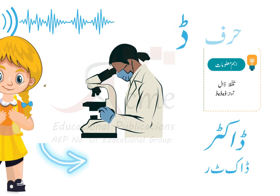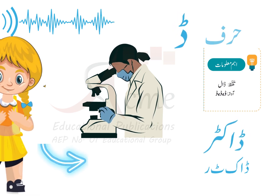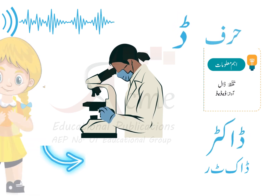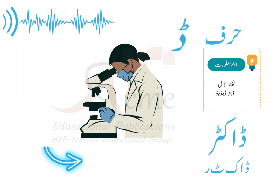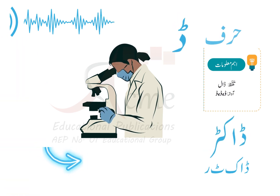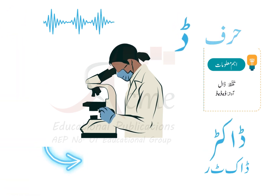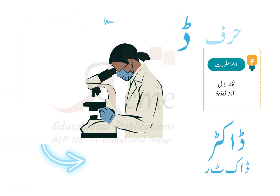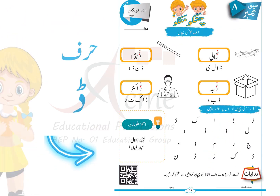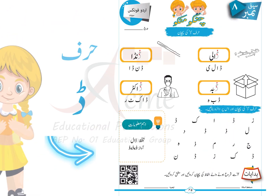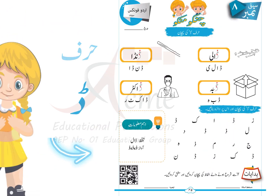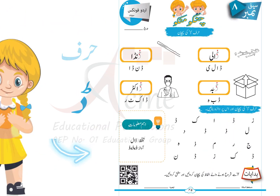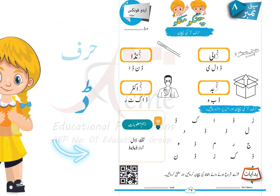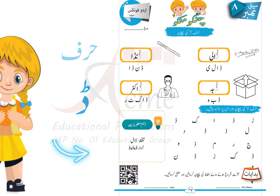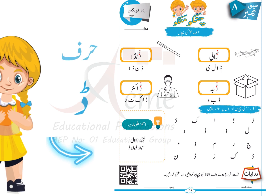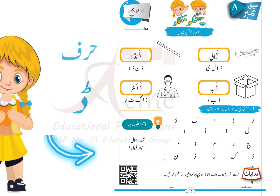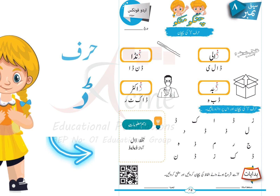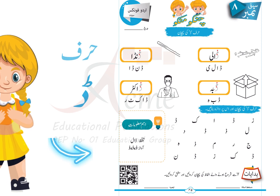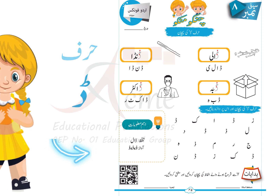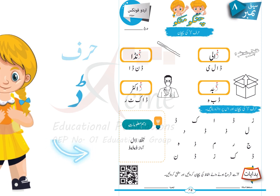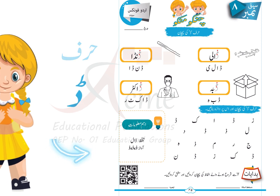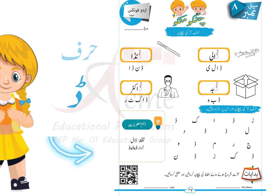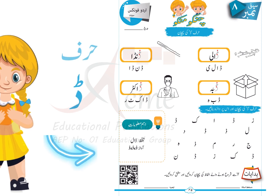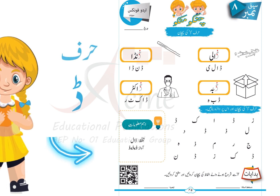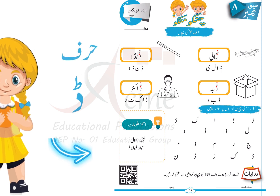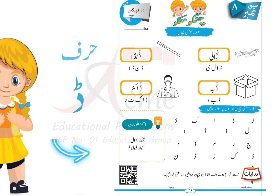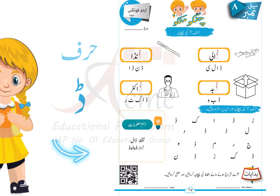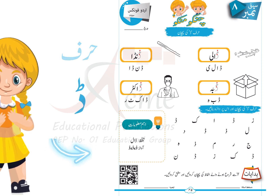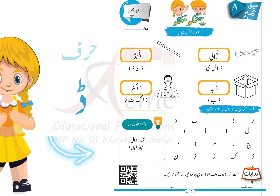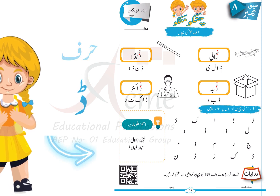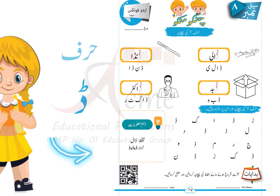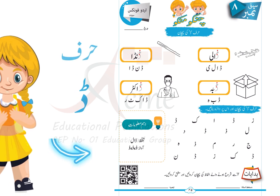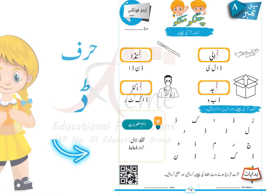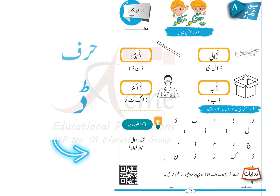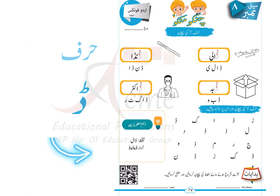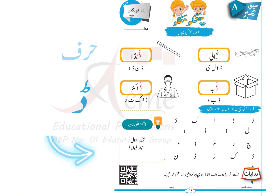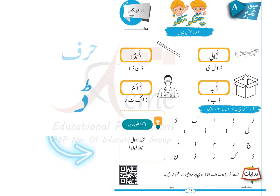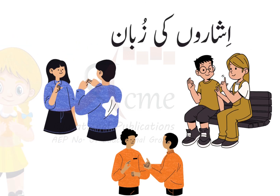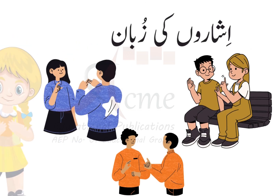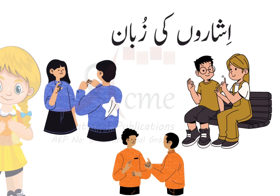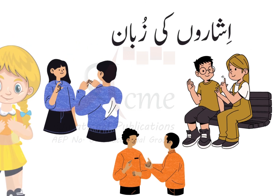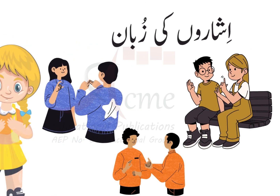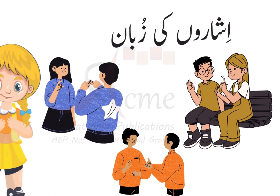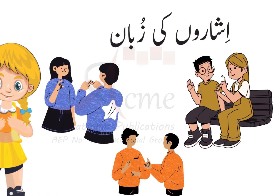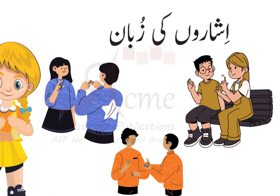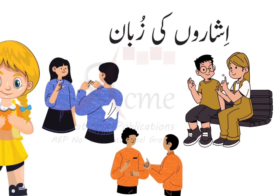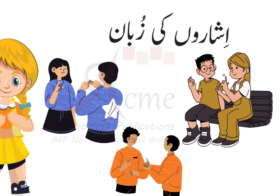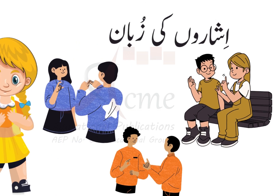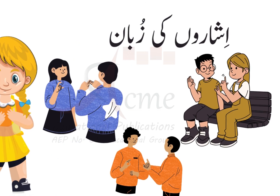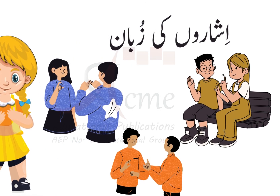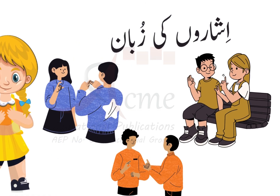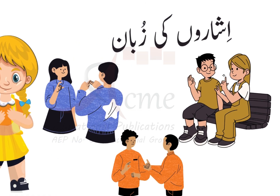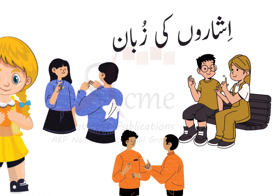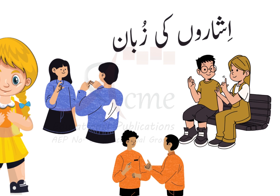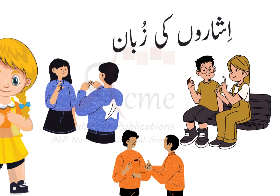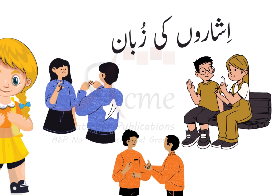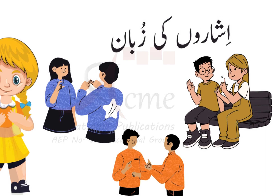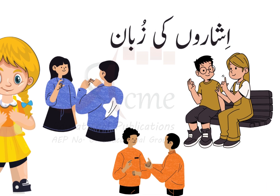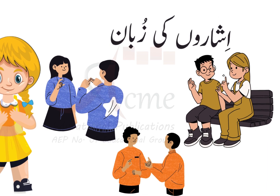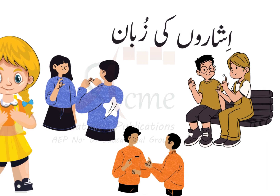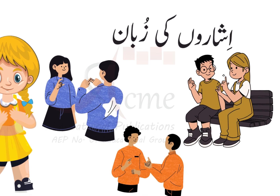आज हमने हर्फ डाल की आवाज और मजेदार मश्क सीखी है। इशारों की जुबान हर एक के लिए अहम है,